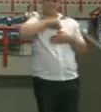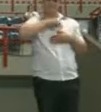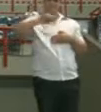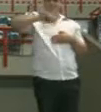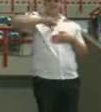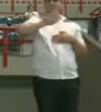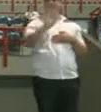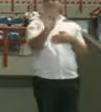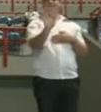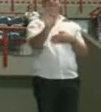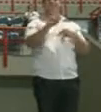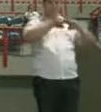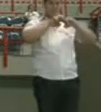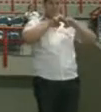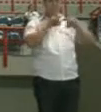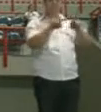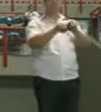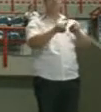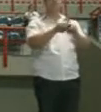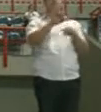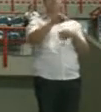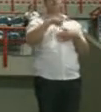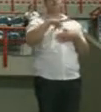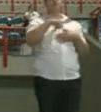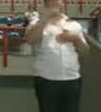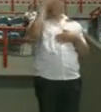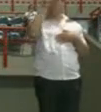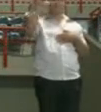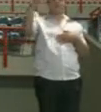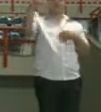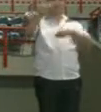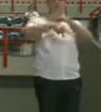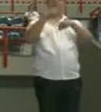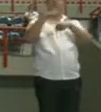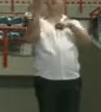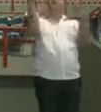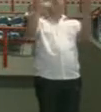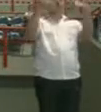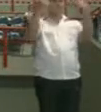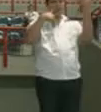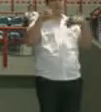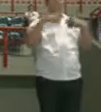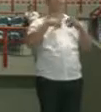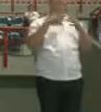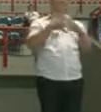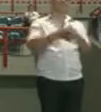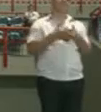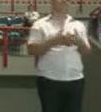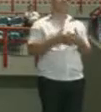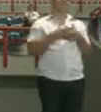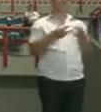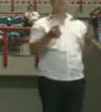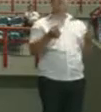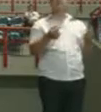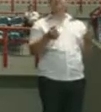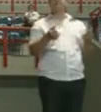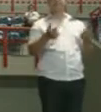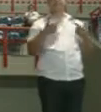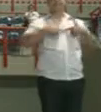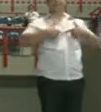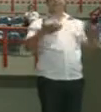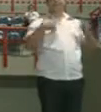de escravo. E se vai chegar imigrante que vem de uma situação social também complicada, ele também não